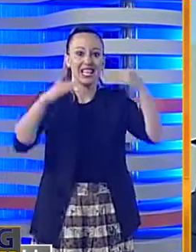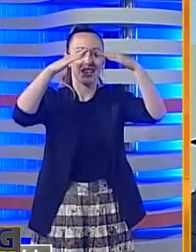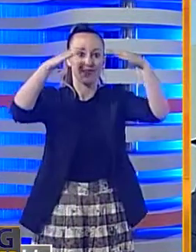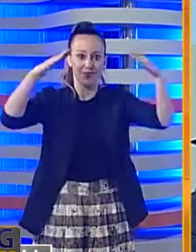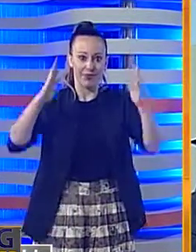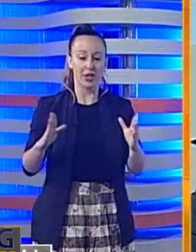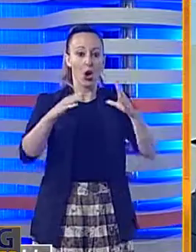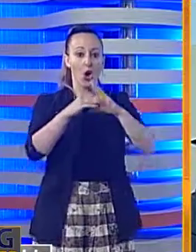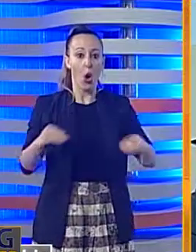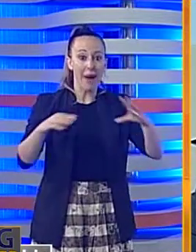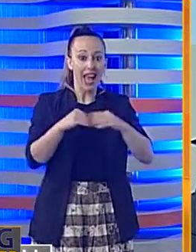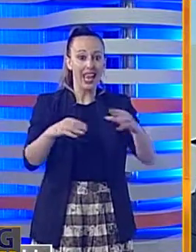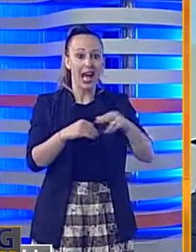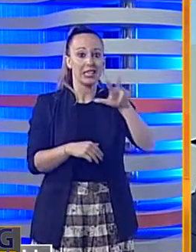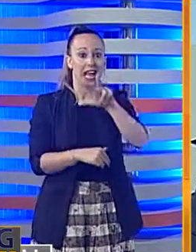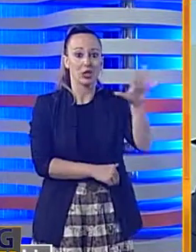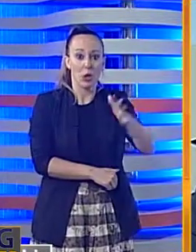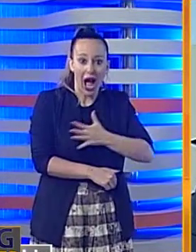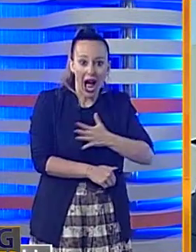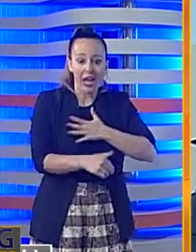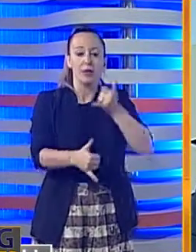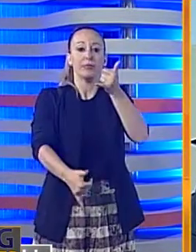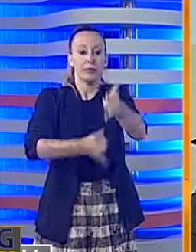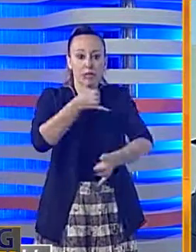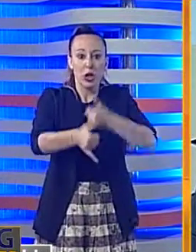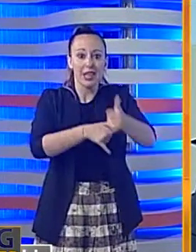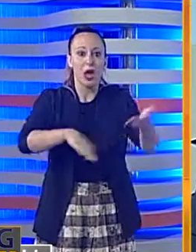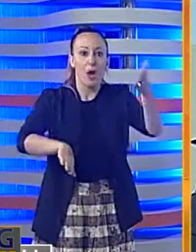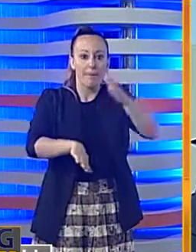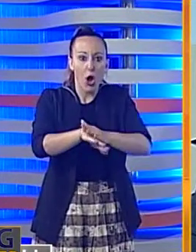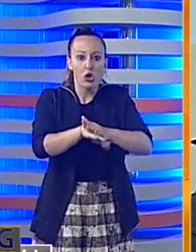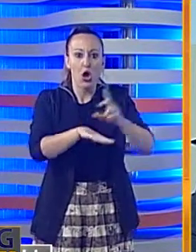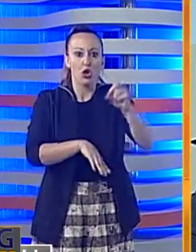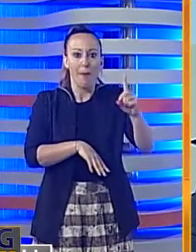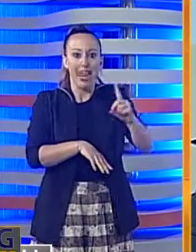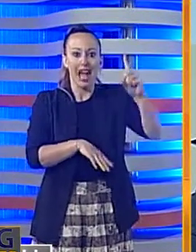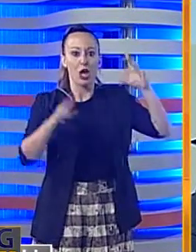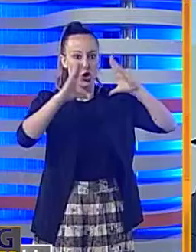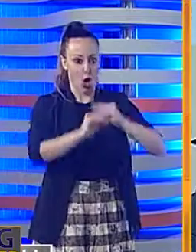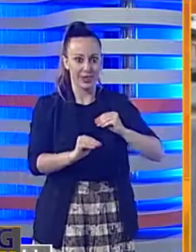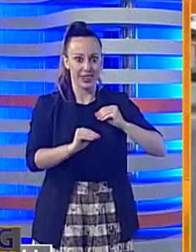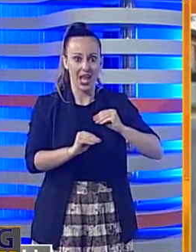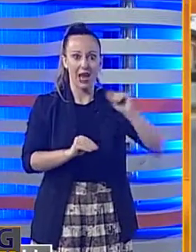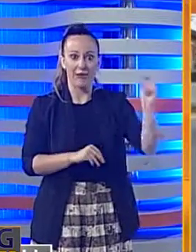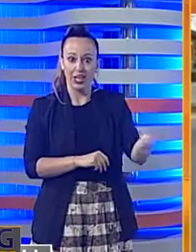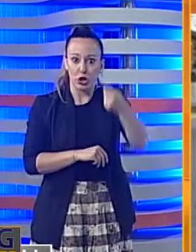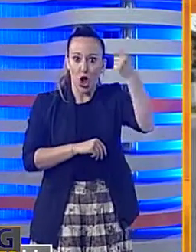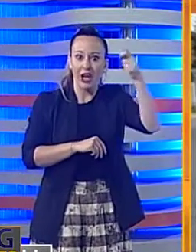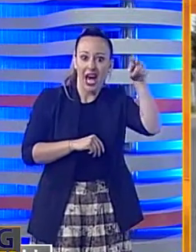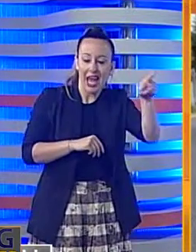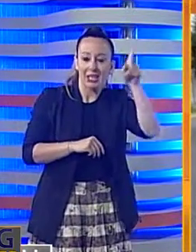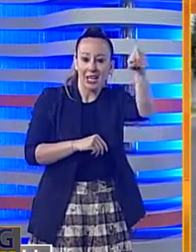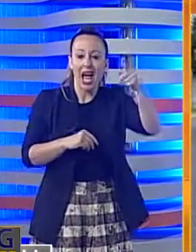Era un senza tetto romeno di 35 anni il ciclista morto domenica notte a